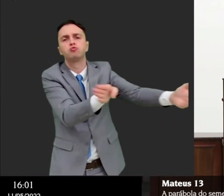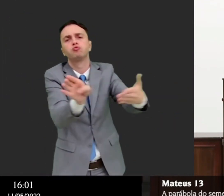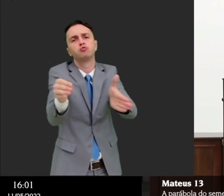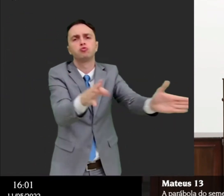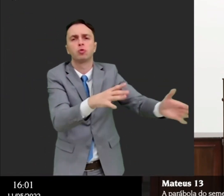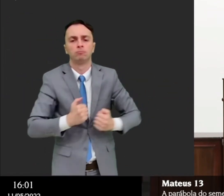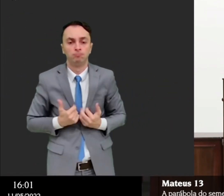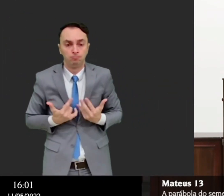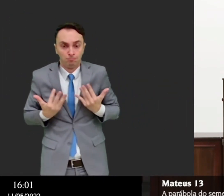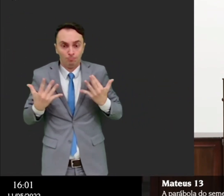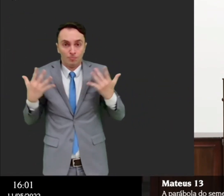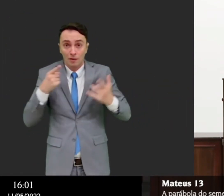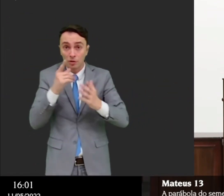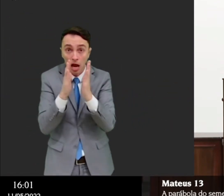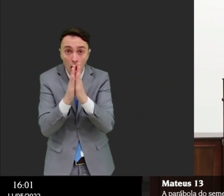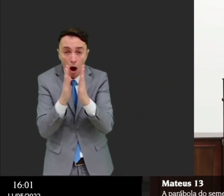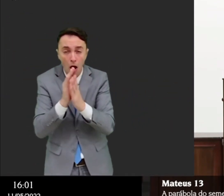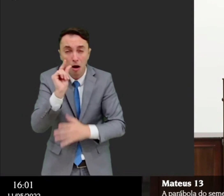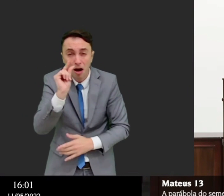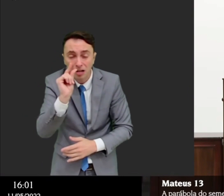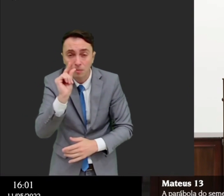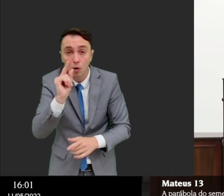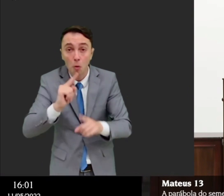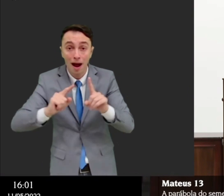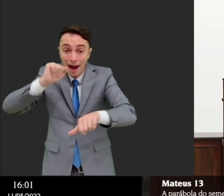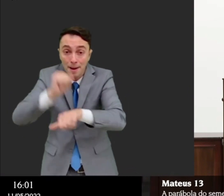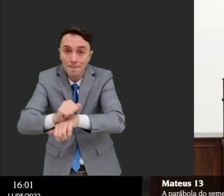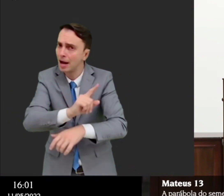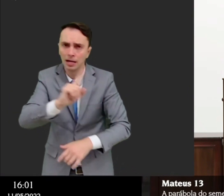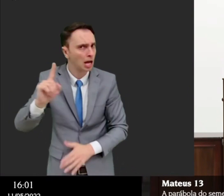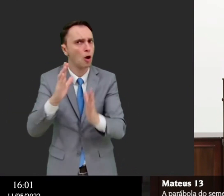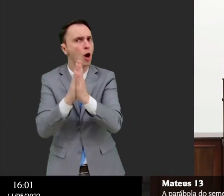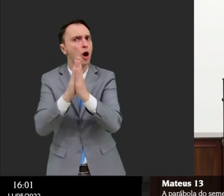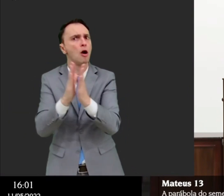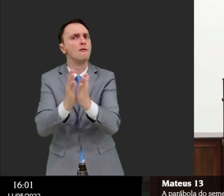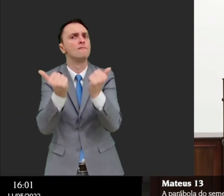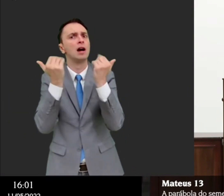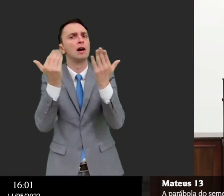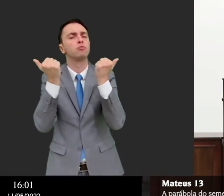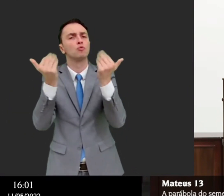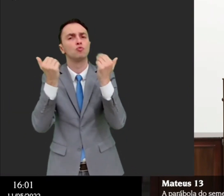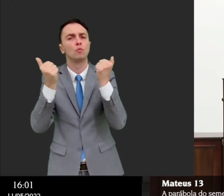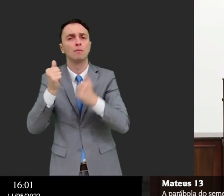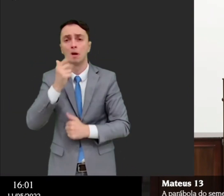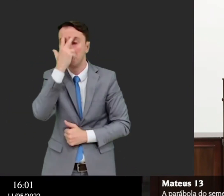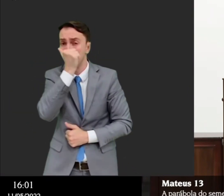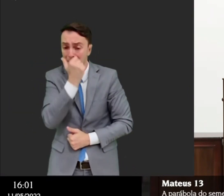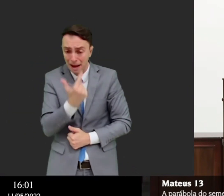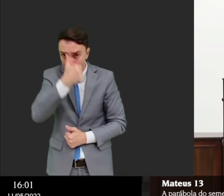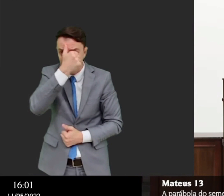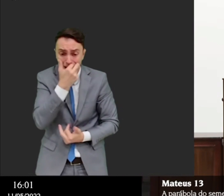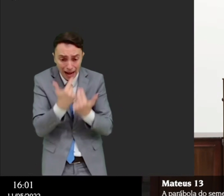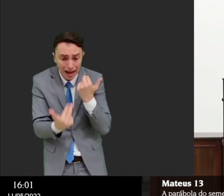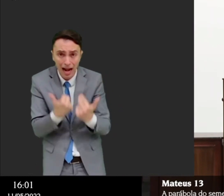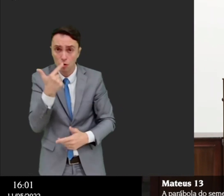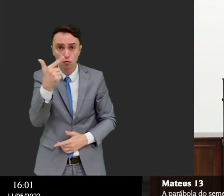vai parar de orar. Você não tem a promessa com evidência de língua, mas vai ter. Glória a Deus. Vai ter